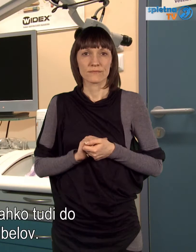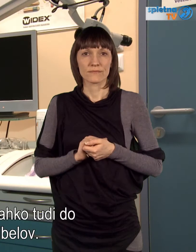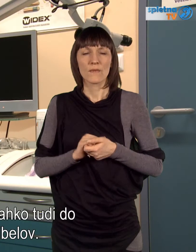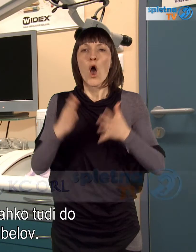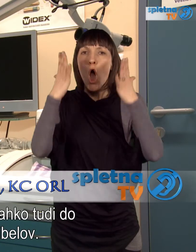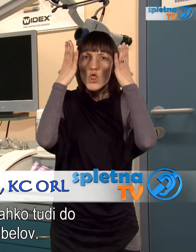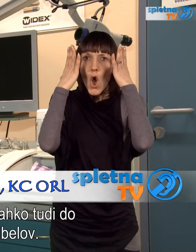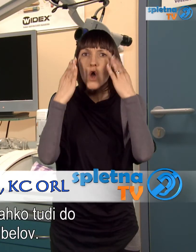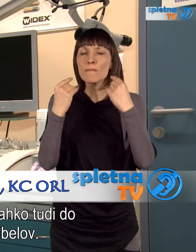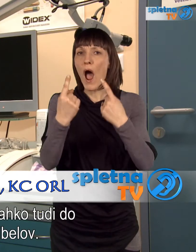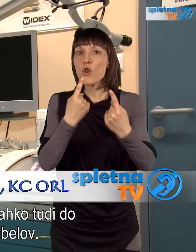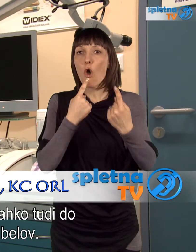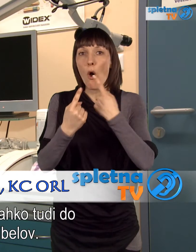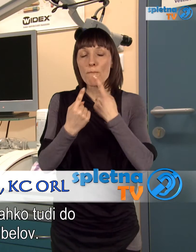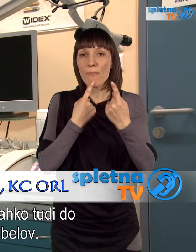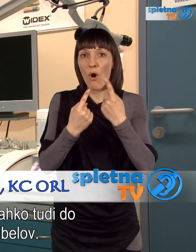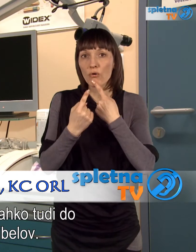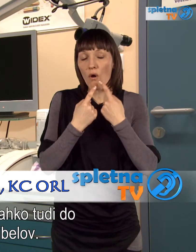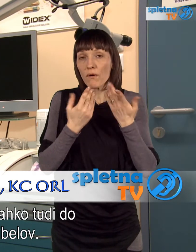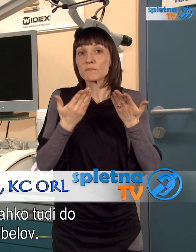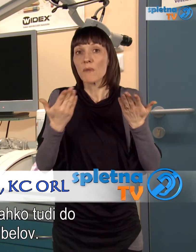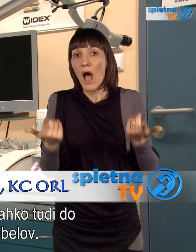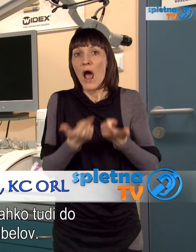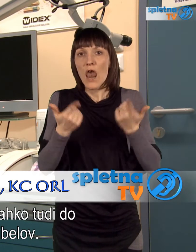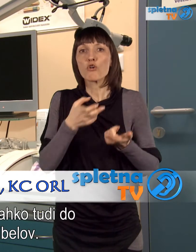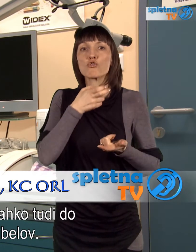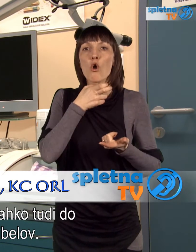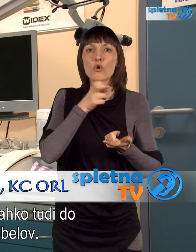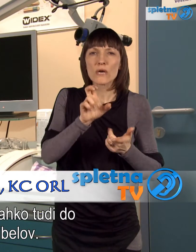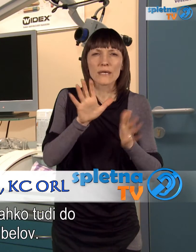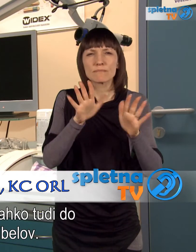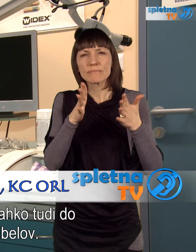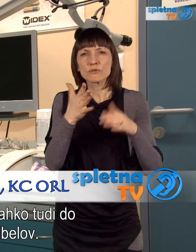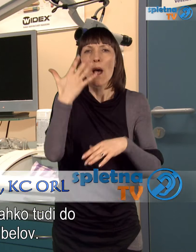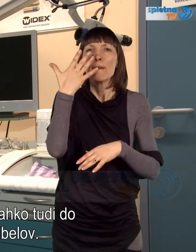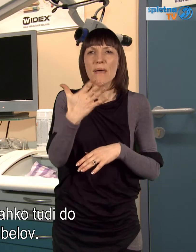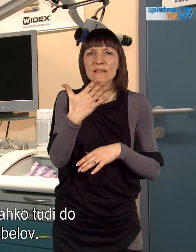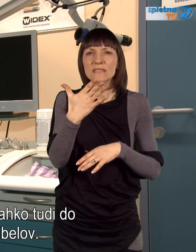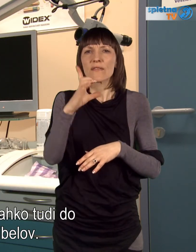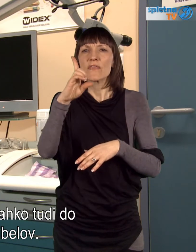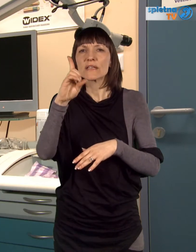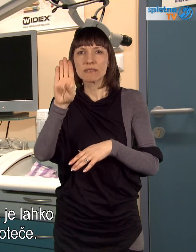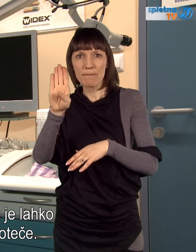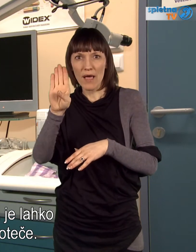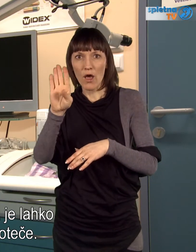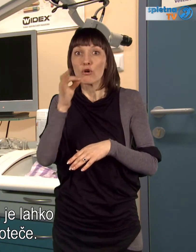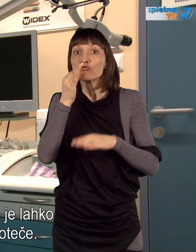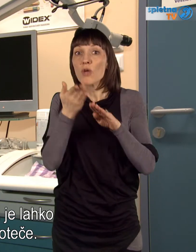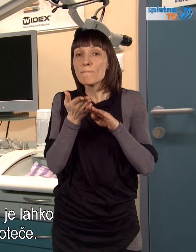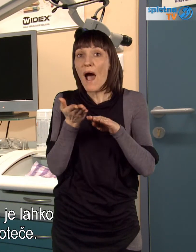Normalni pogovor lahko je glasnosti tudi okrog 50 decibelov. Zdaj pa, če je to nekje nad to